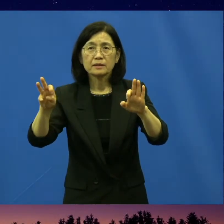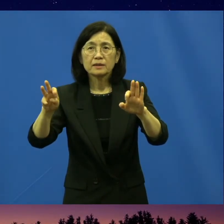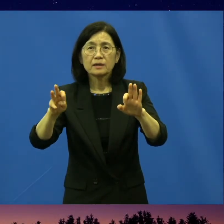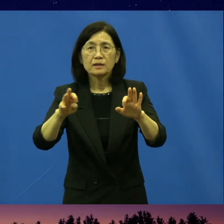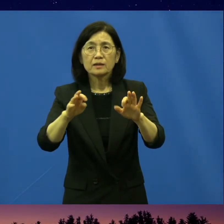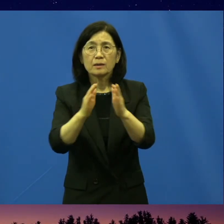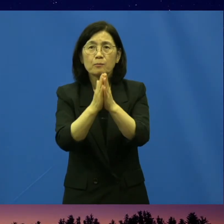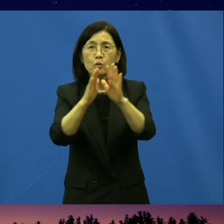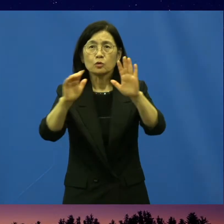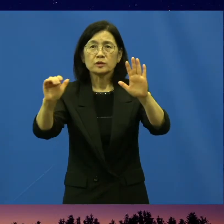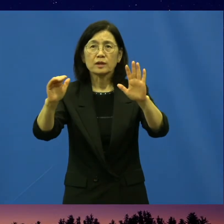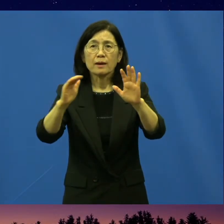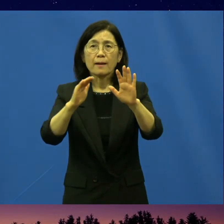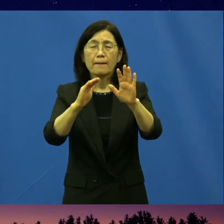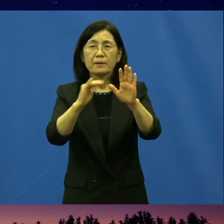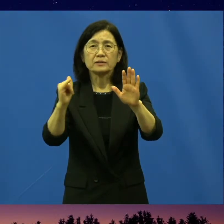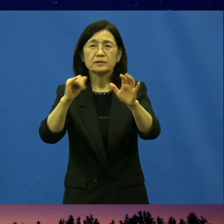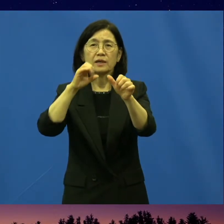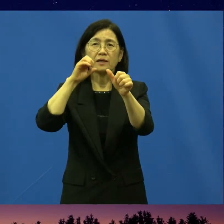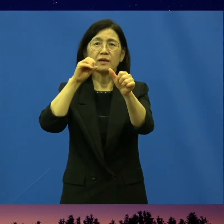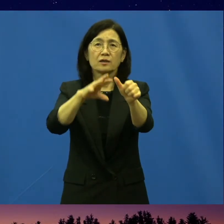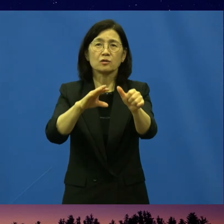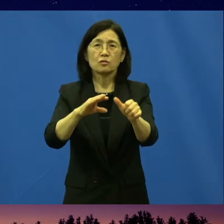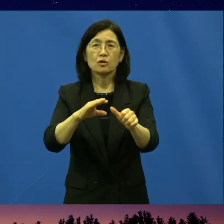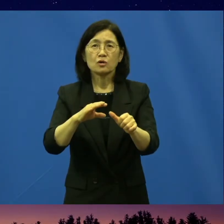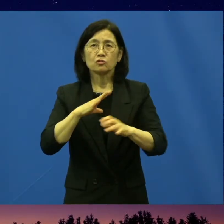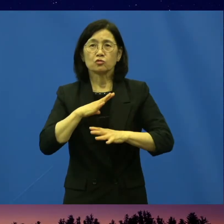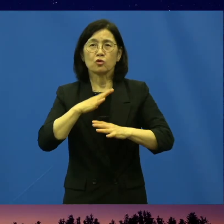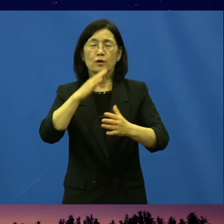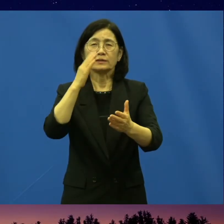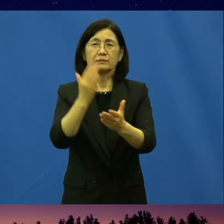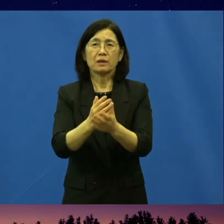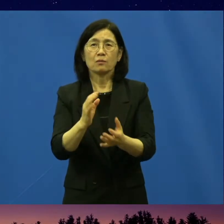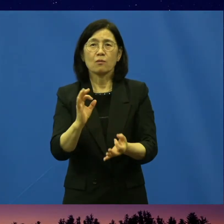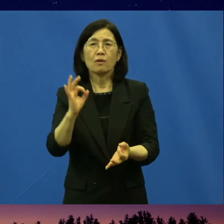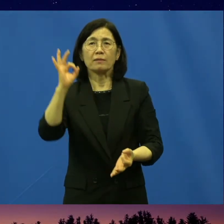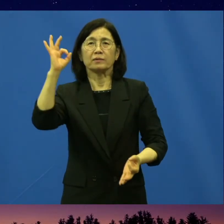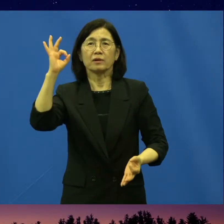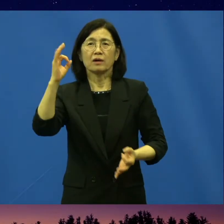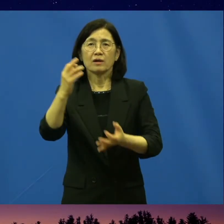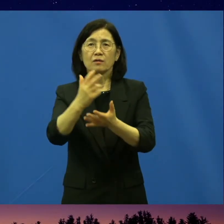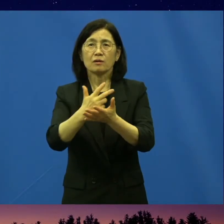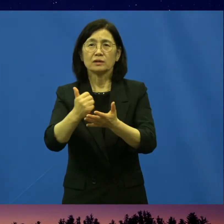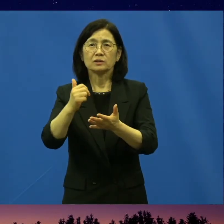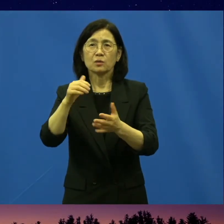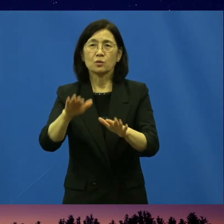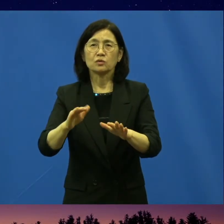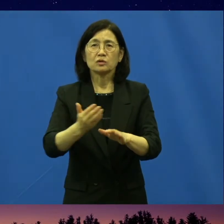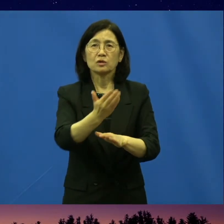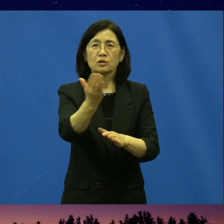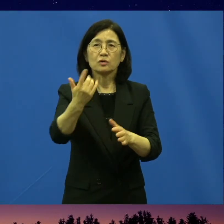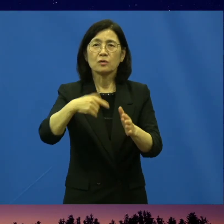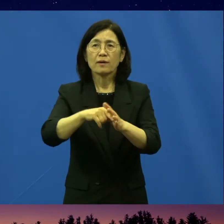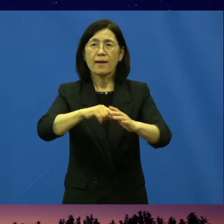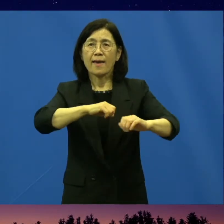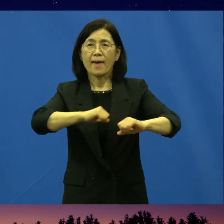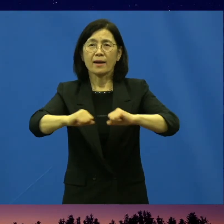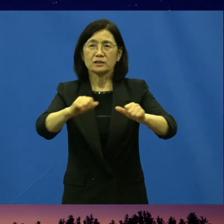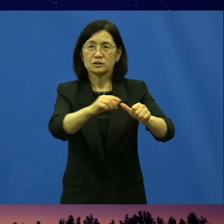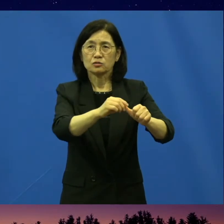모세가 백성에게 이르되 너희는 두려워하지 말고 가만히 서서 여호와께서 오늘 너희를 위하여 하시는 무엇을